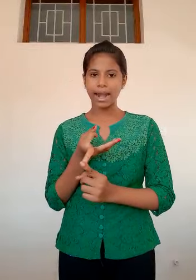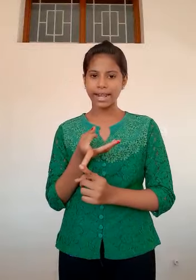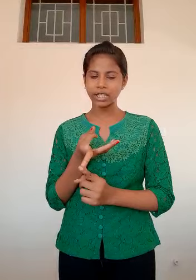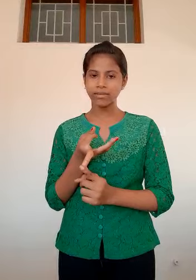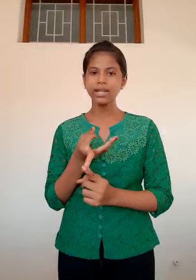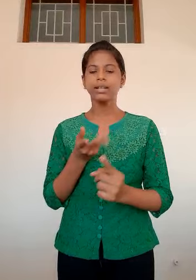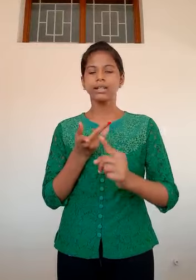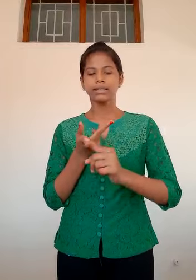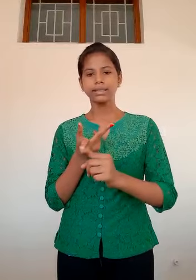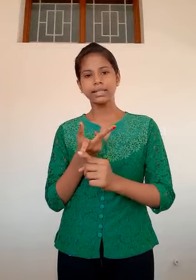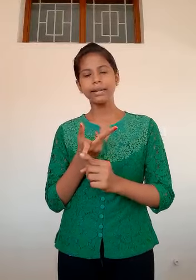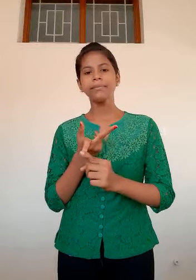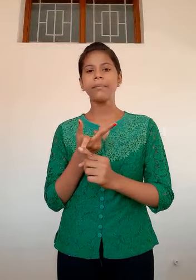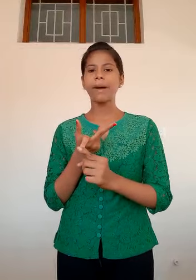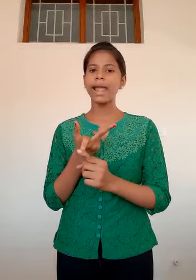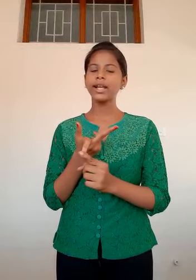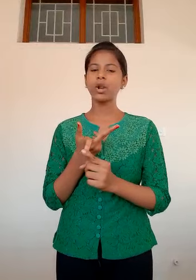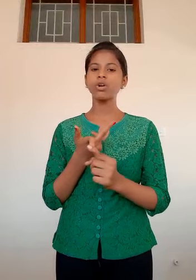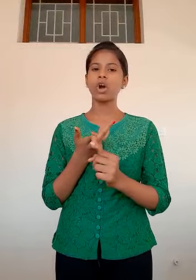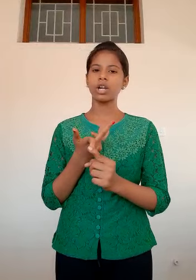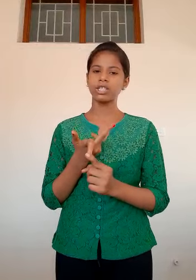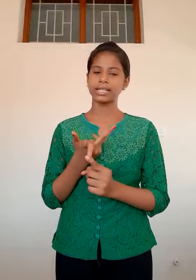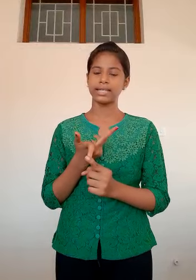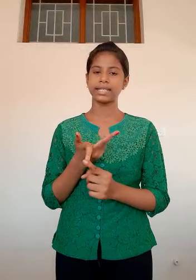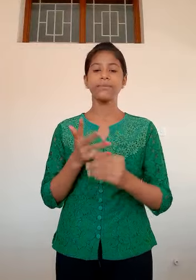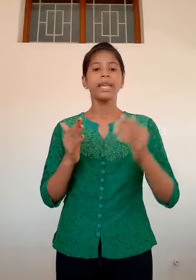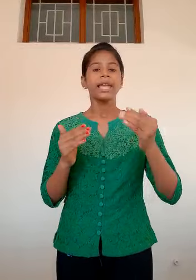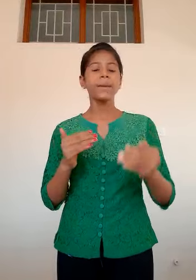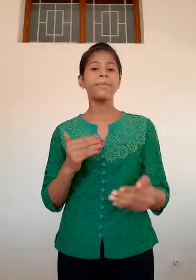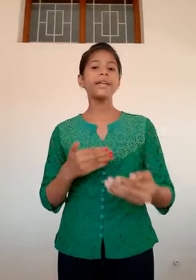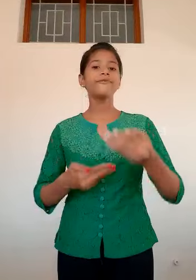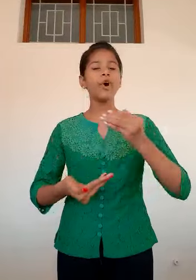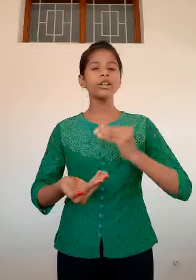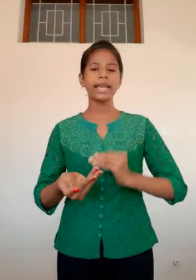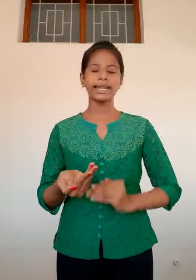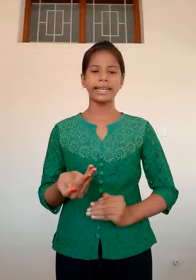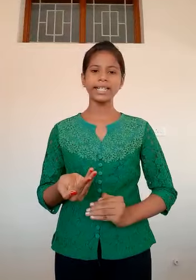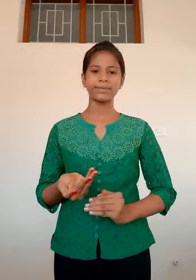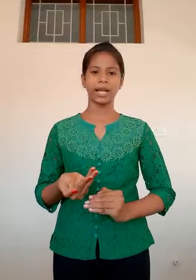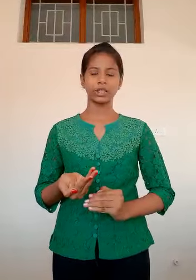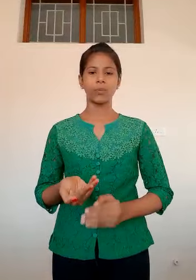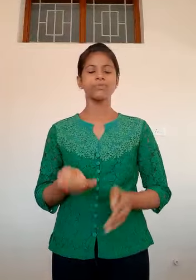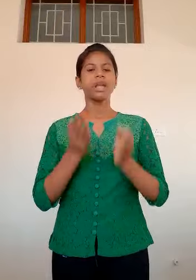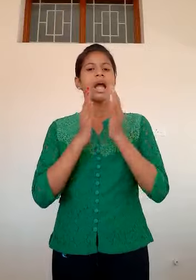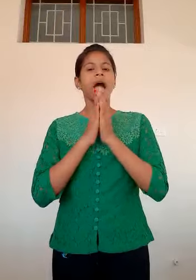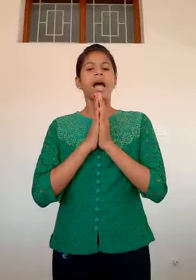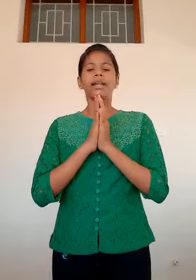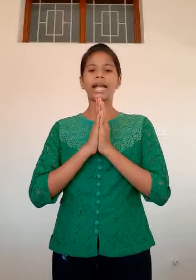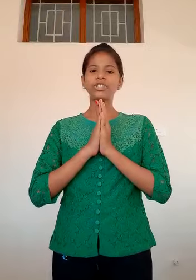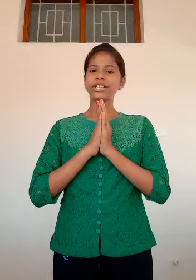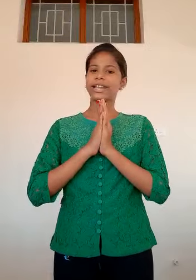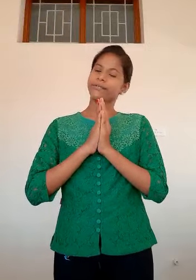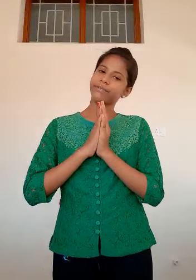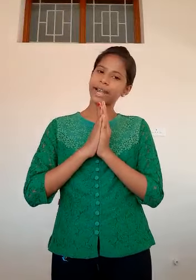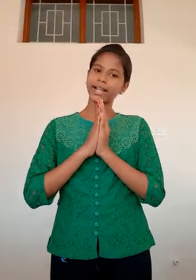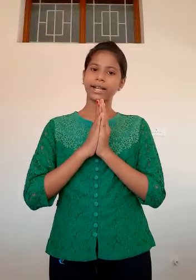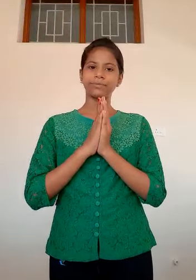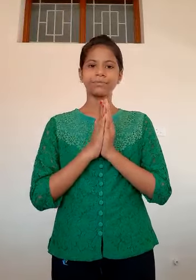MANAGEMENT TIME MICROCONSCIOUSNESS இப்படி 4 கேட்டிகரிஸ் வாத்தோம் நன்றி வணக்கம்